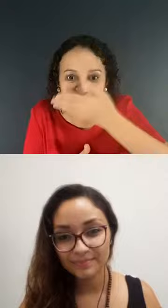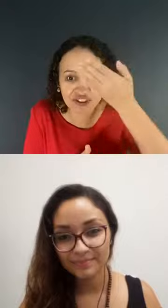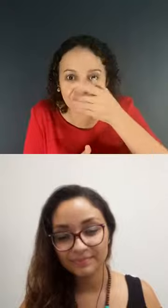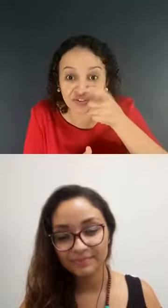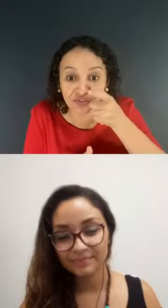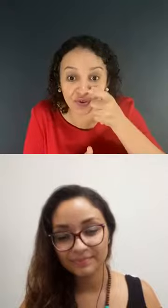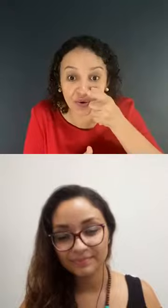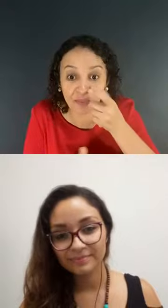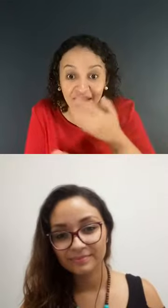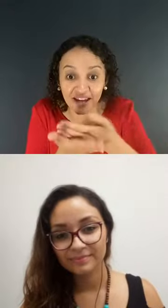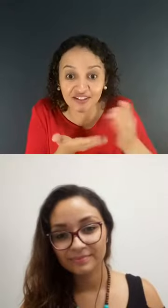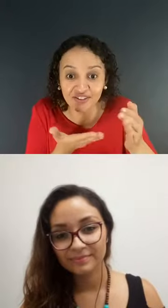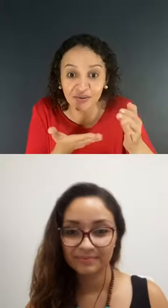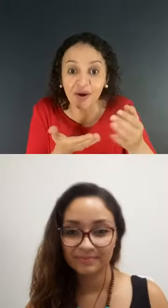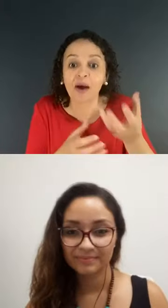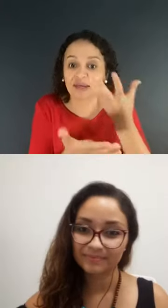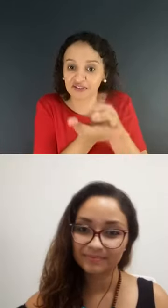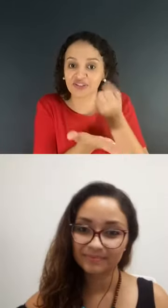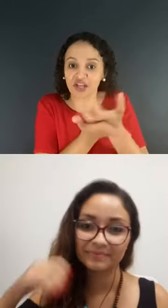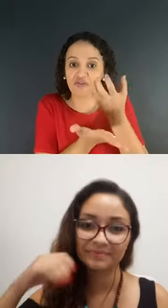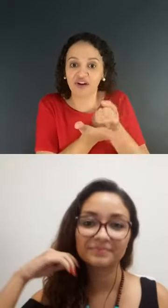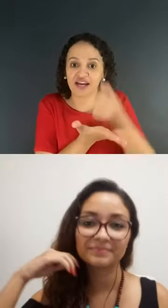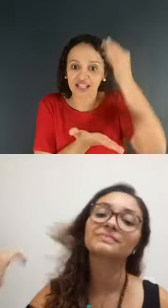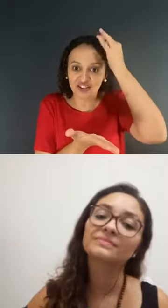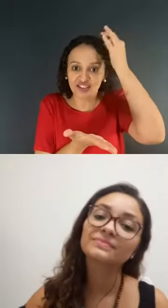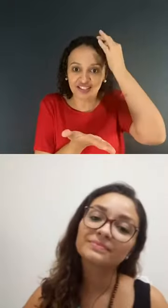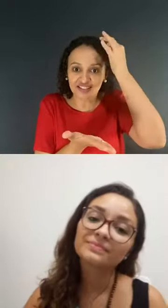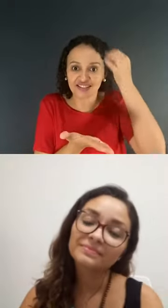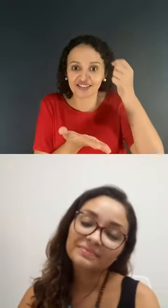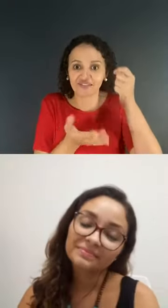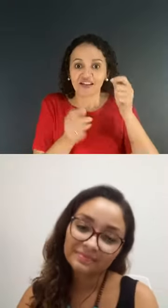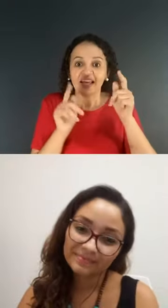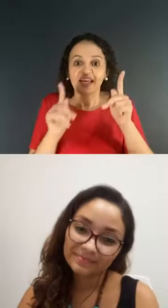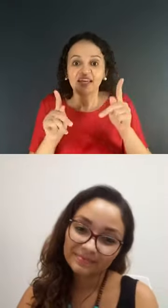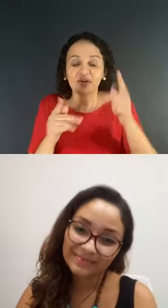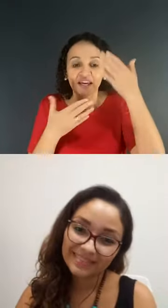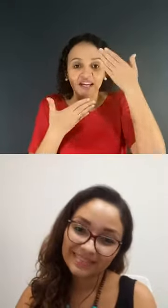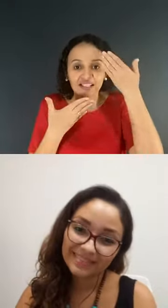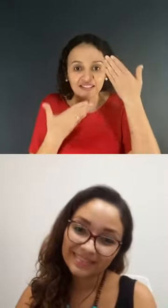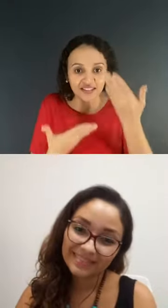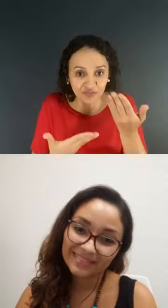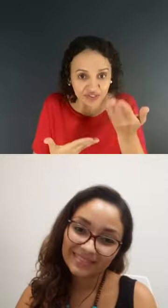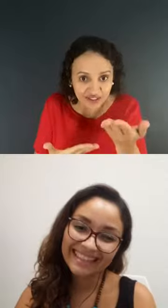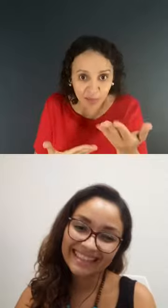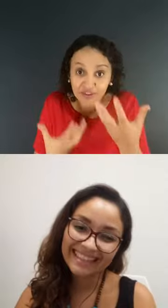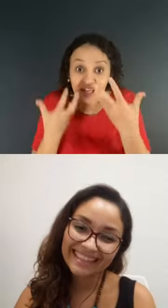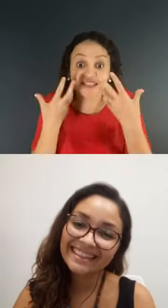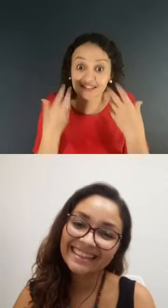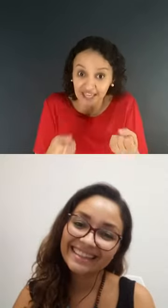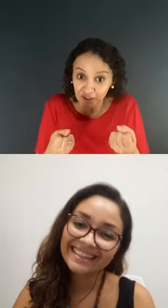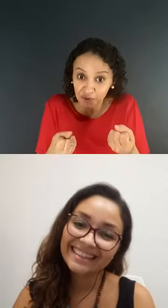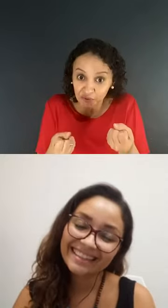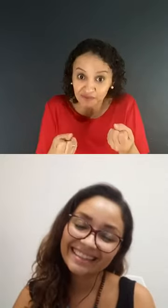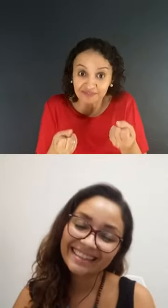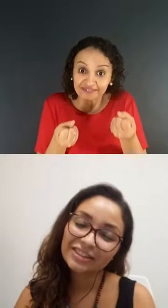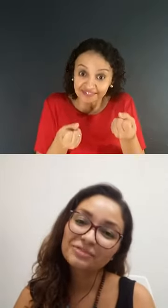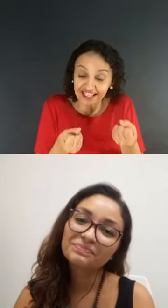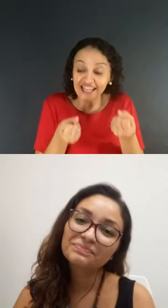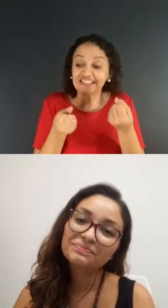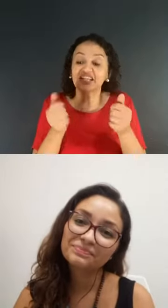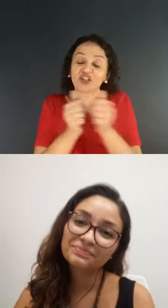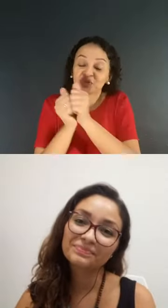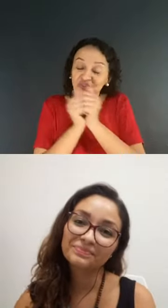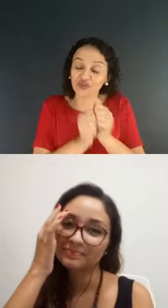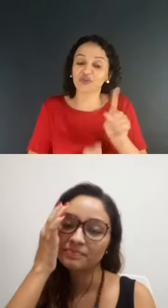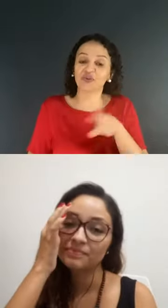Janise não viu do começo, mas eu vou salvar, tá, Janise? E eu quero agradecer você por ter aceito,